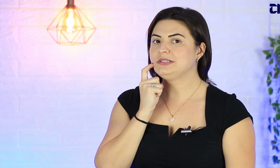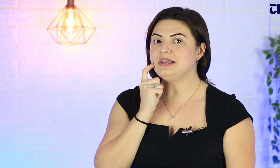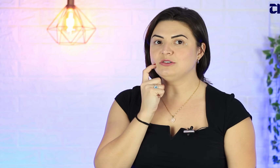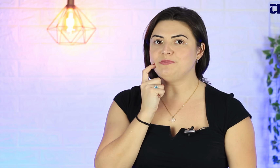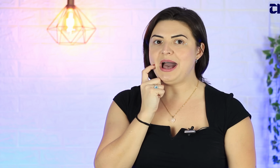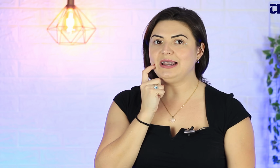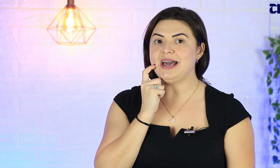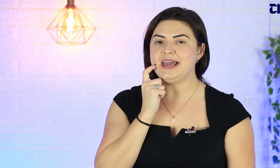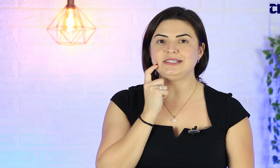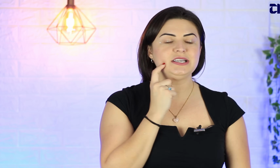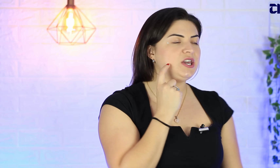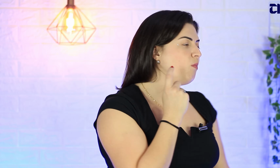Sinal de bala é esse aqui.